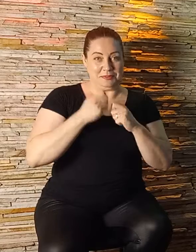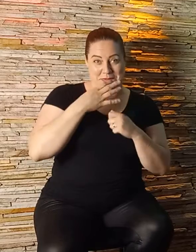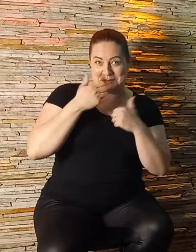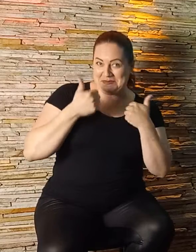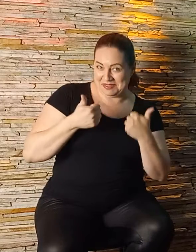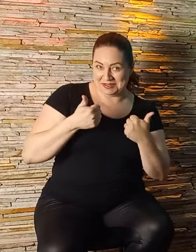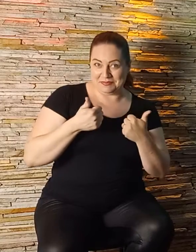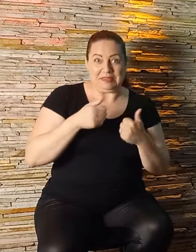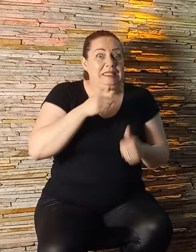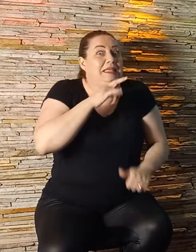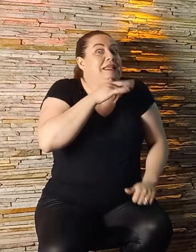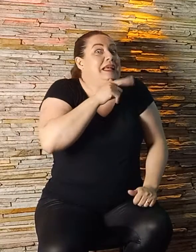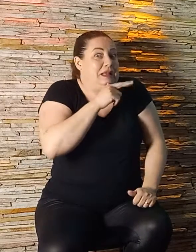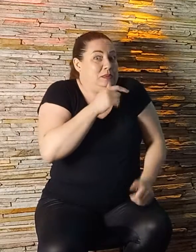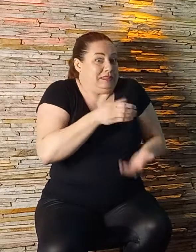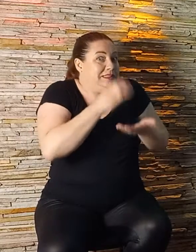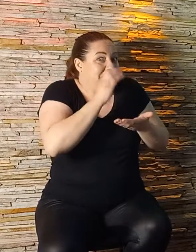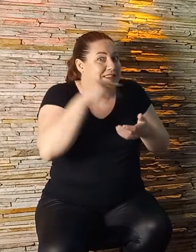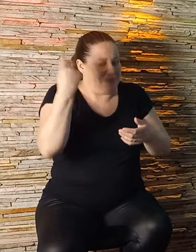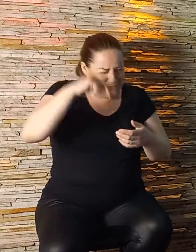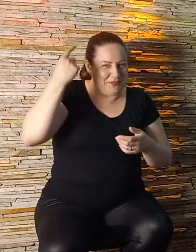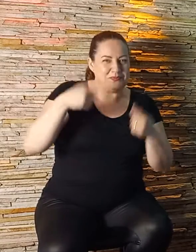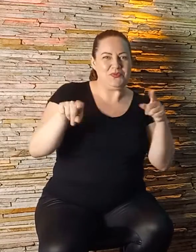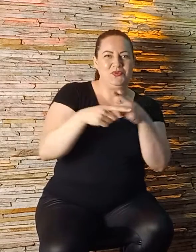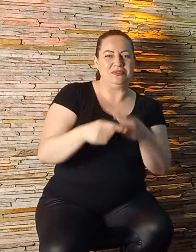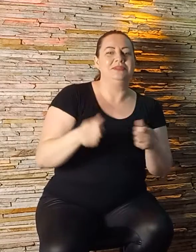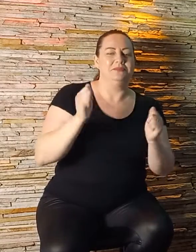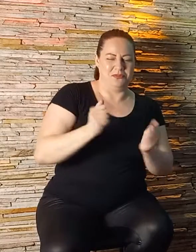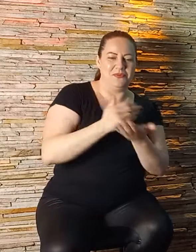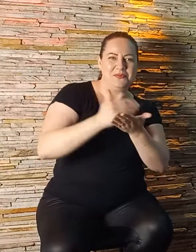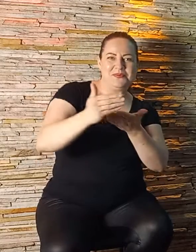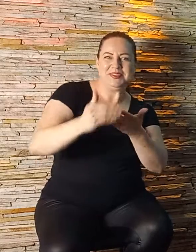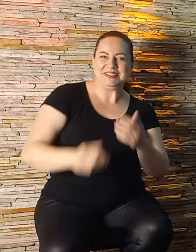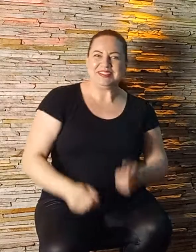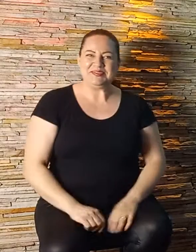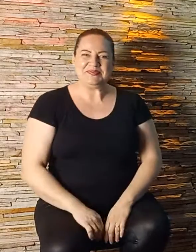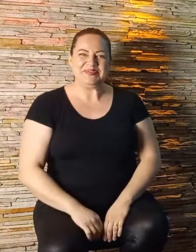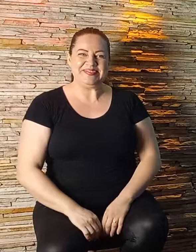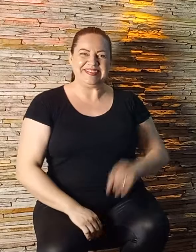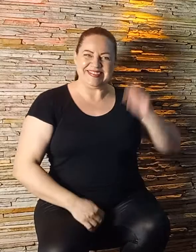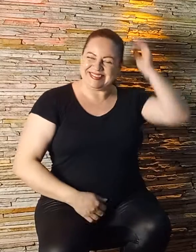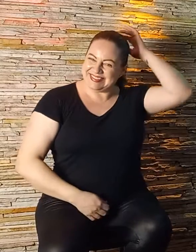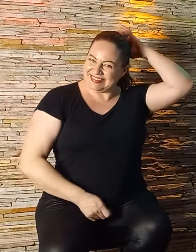Gente vou tomar um golinho de água aqui vamos Agridoce pode ao soltar o bit